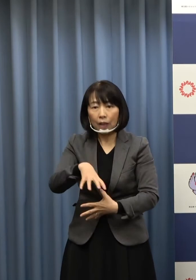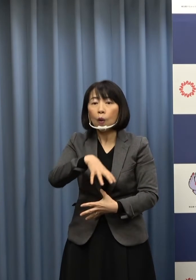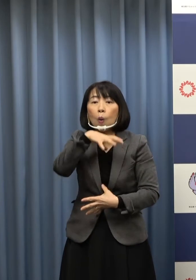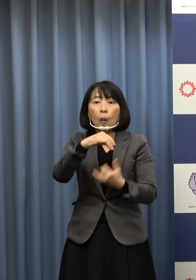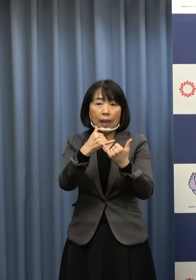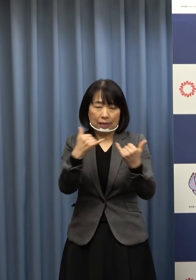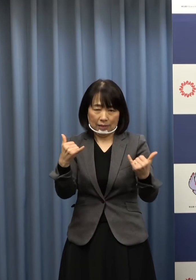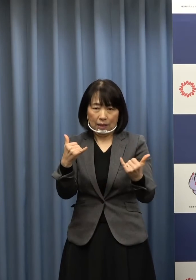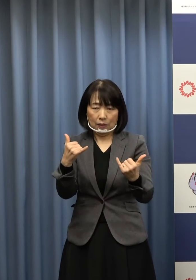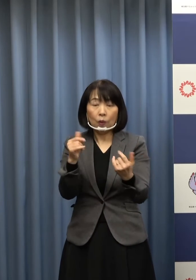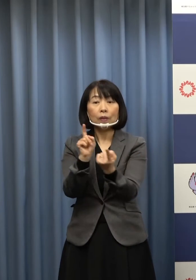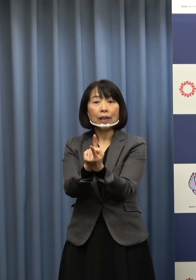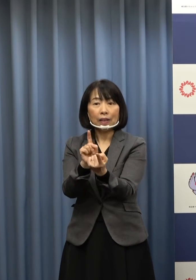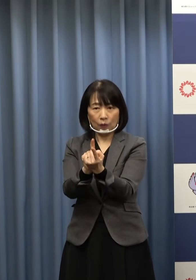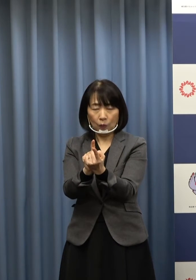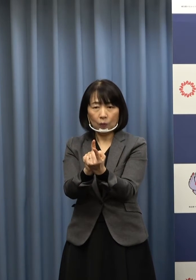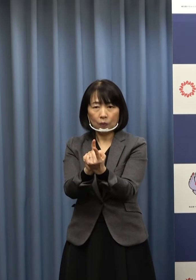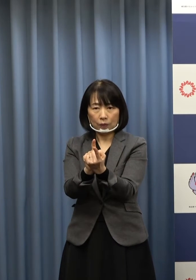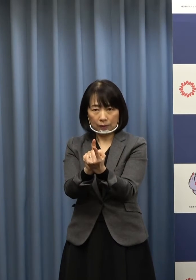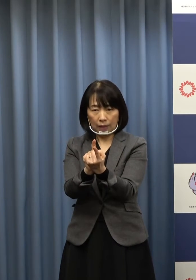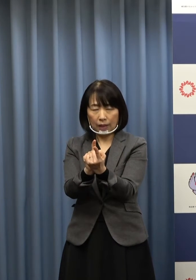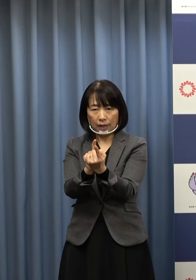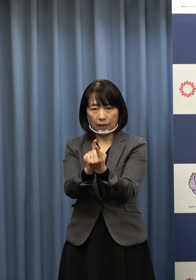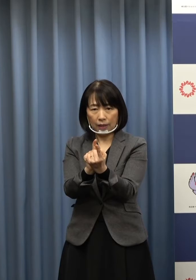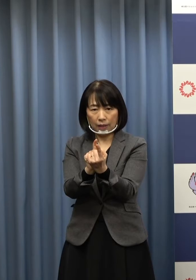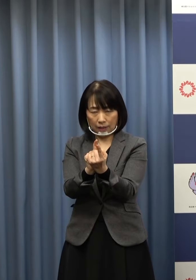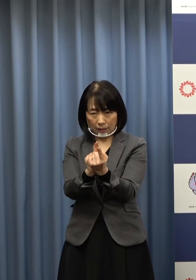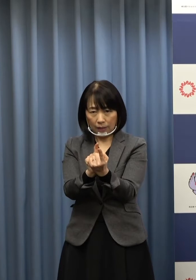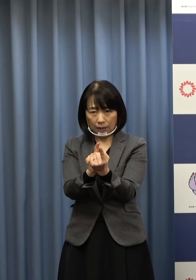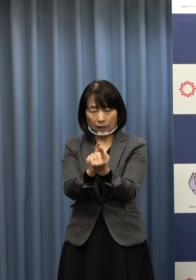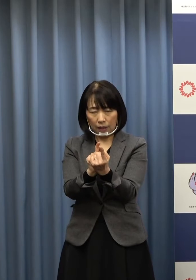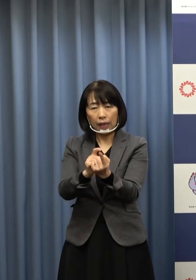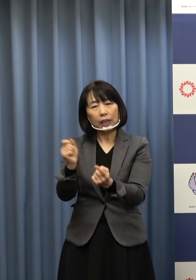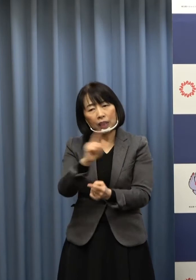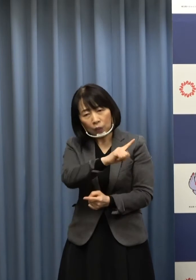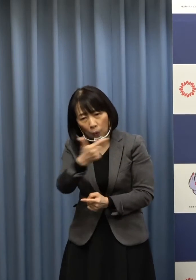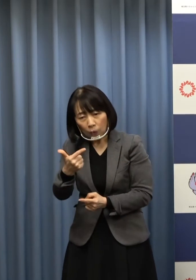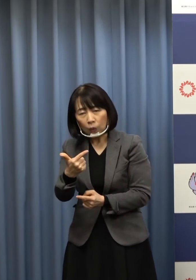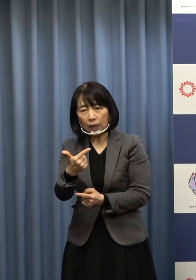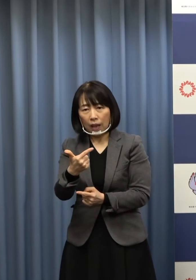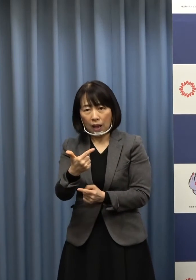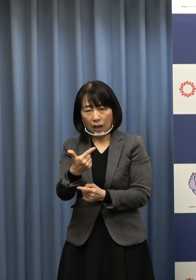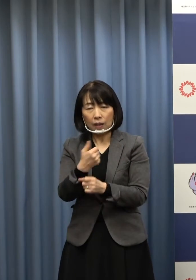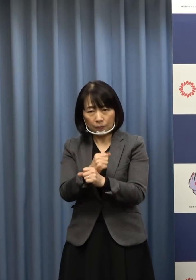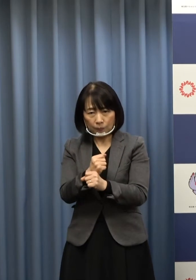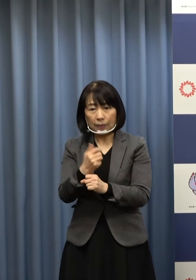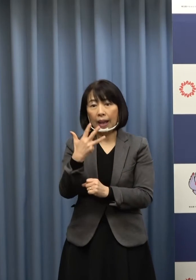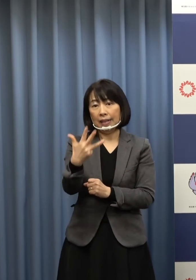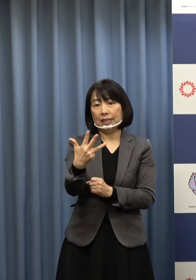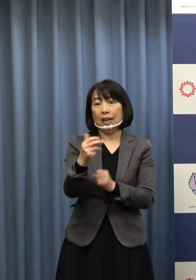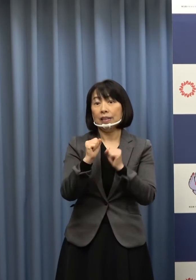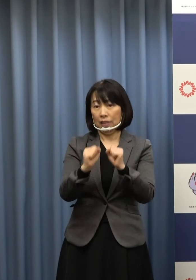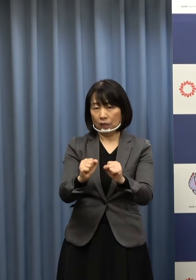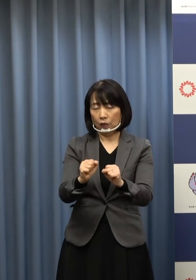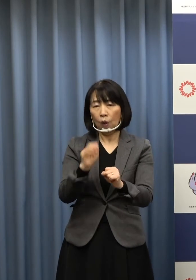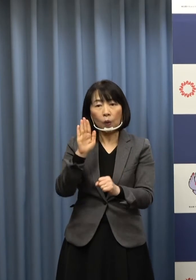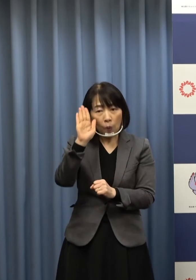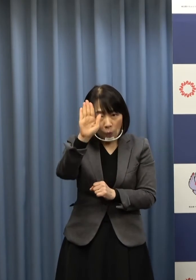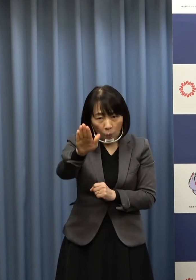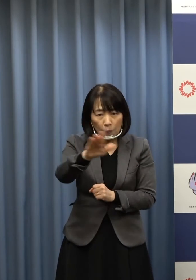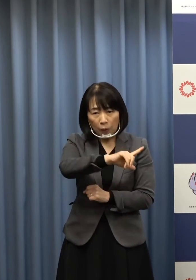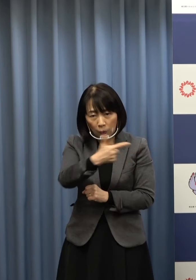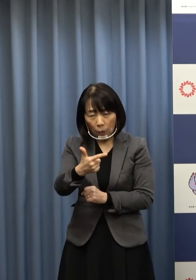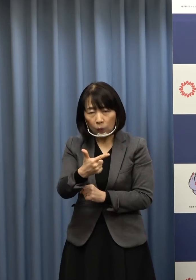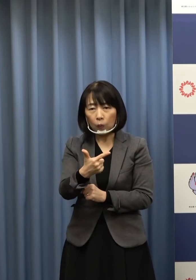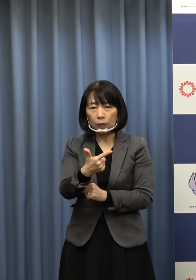する対応として8回にわたって11月から緊急措置を広げてきました。これはこれからも続けます。というのはワクチン